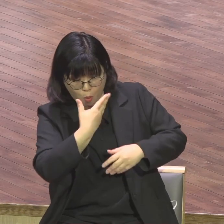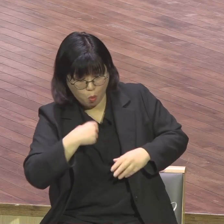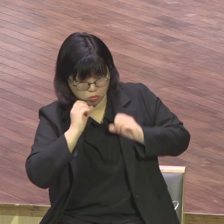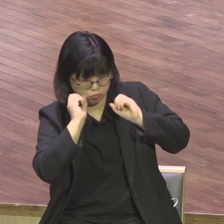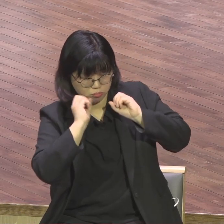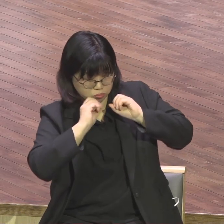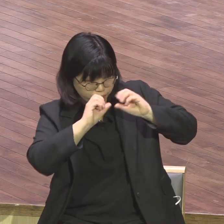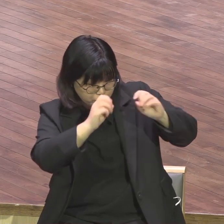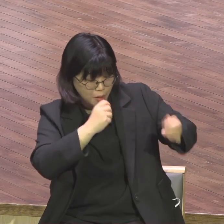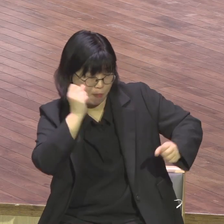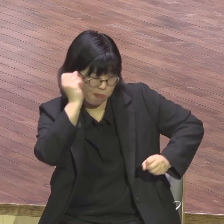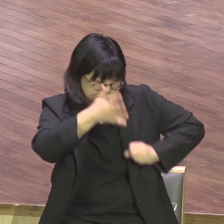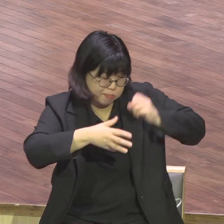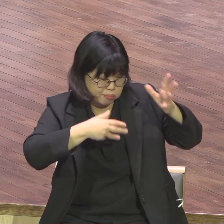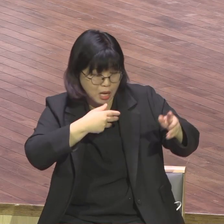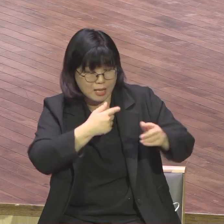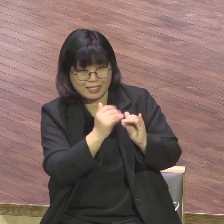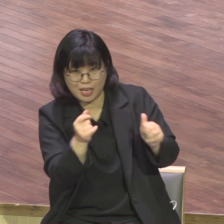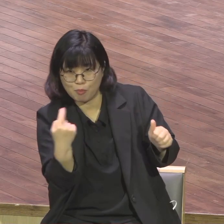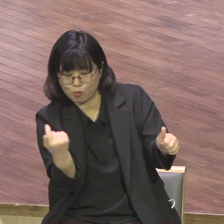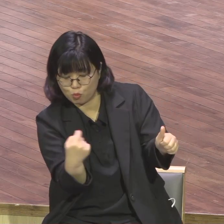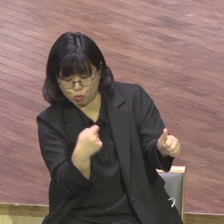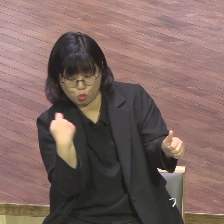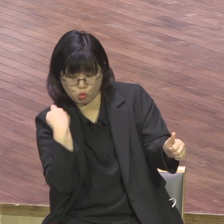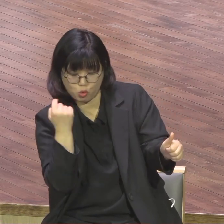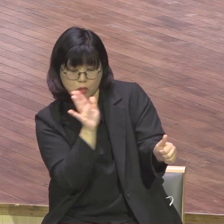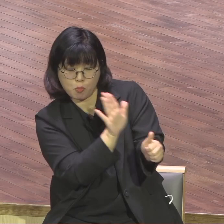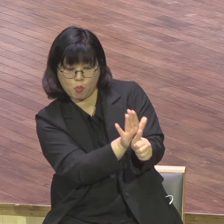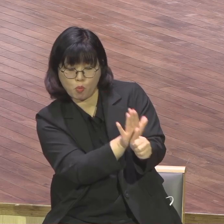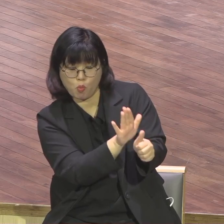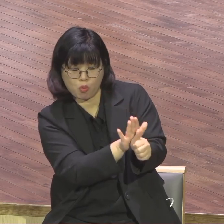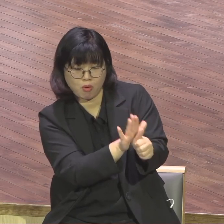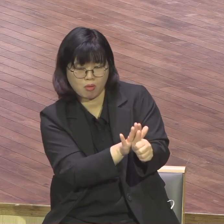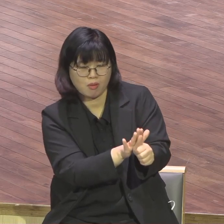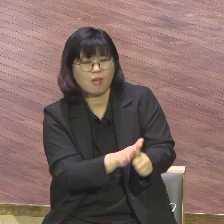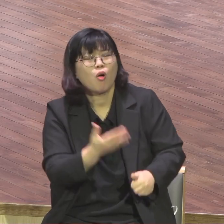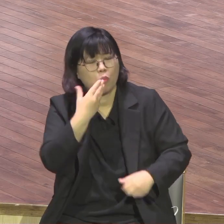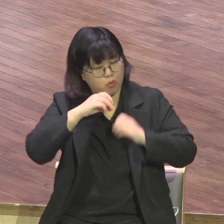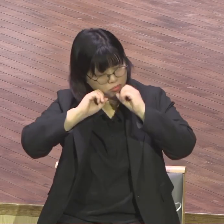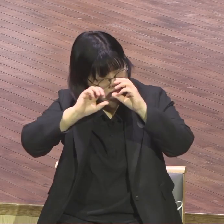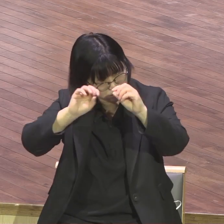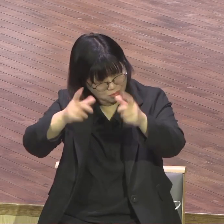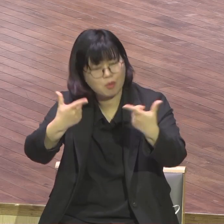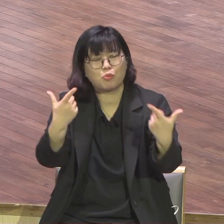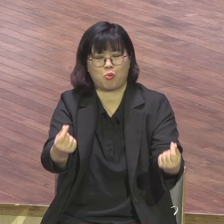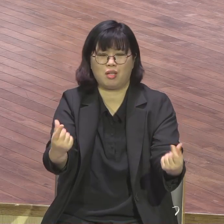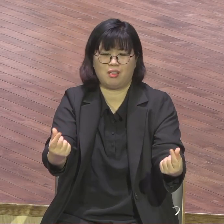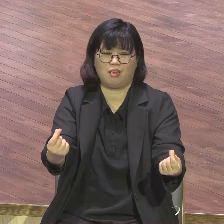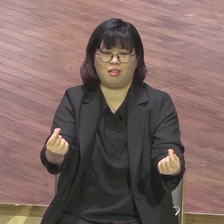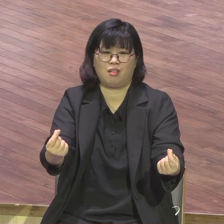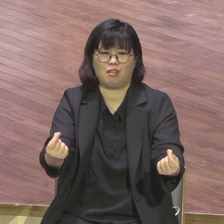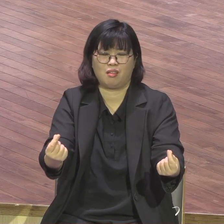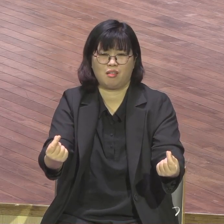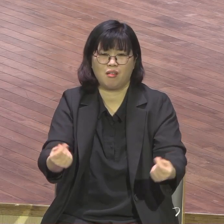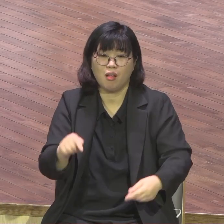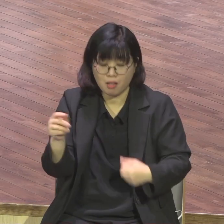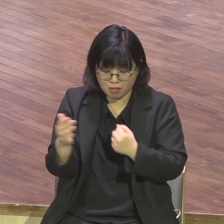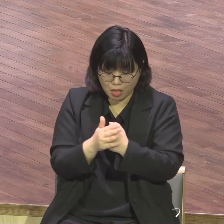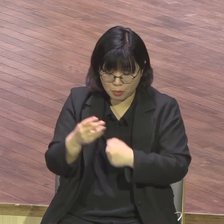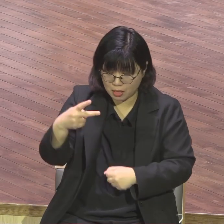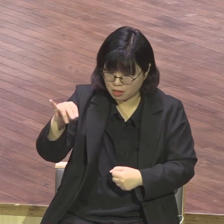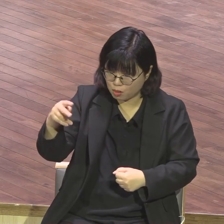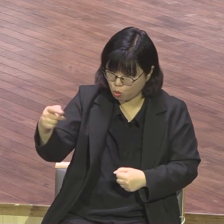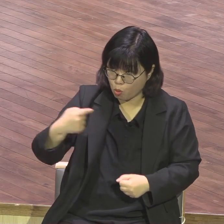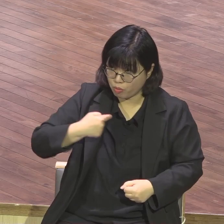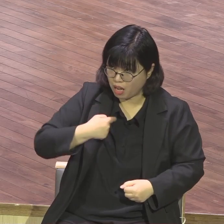정도로 생명건 헌신했기 때문에 존귀한 그런 존재로 대접받을 자격이 있다라고